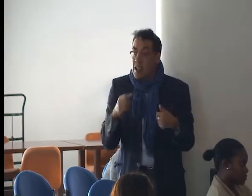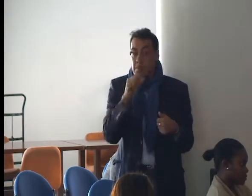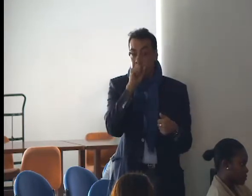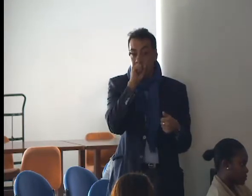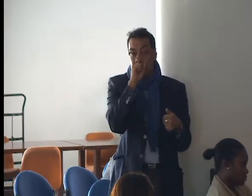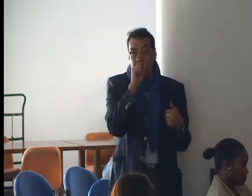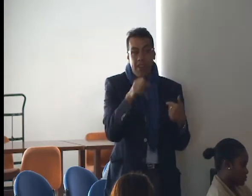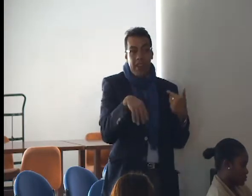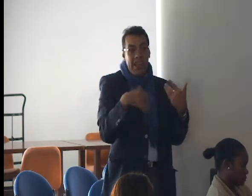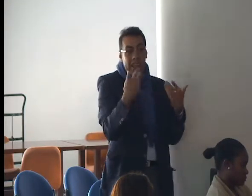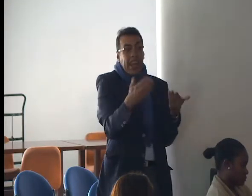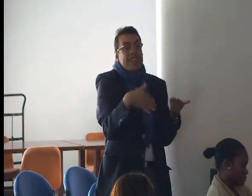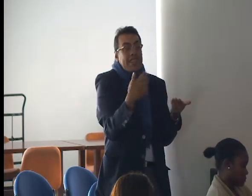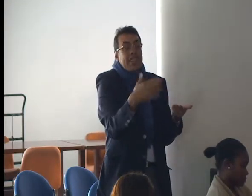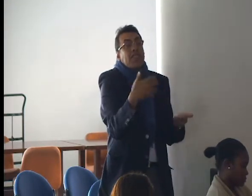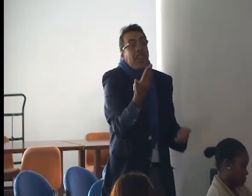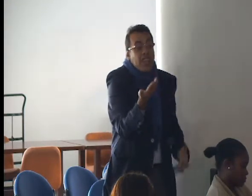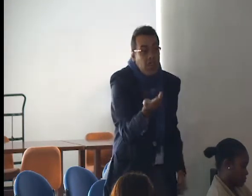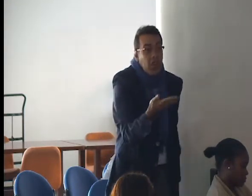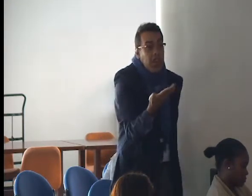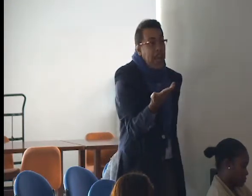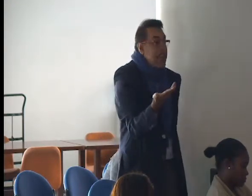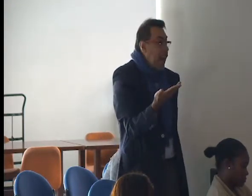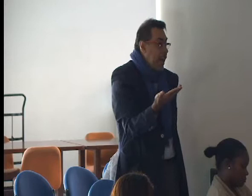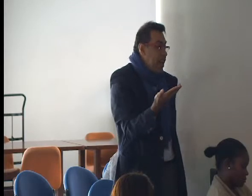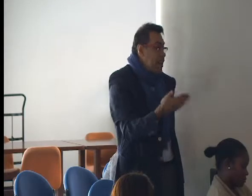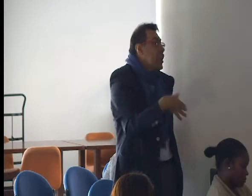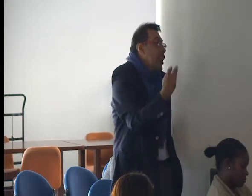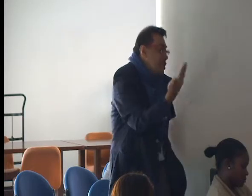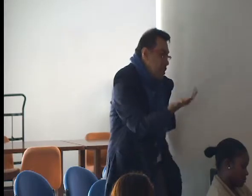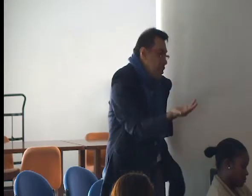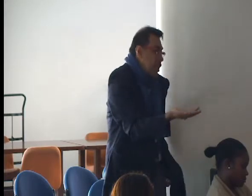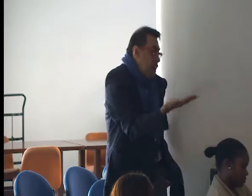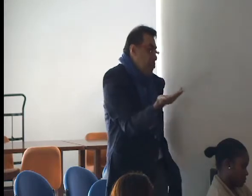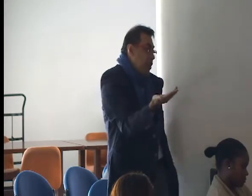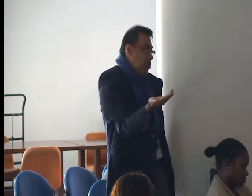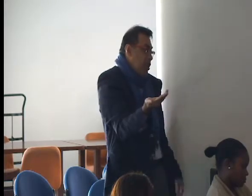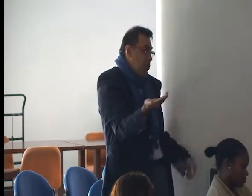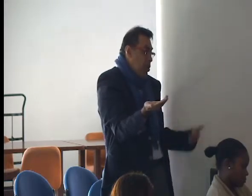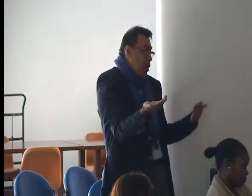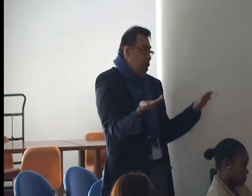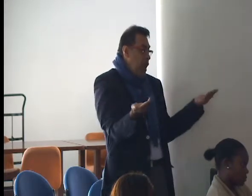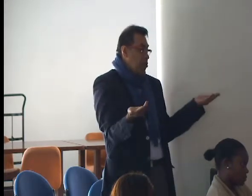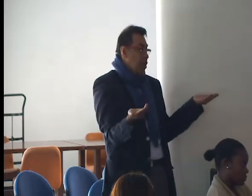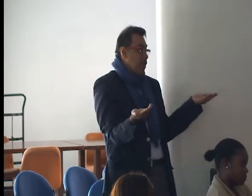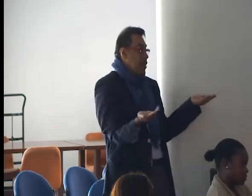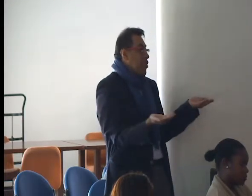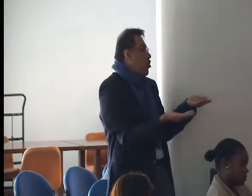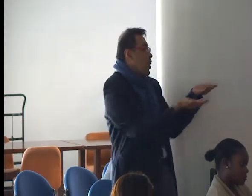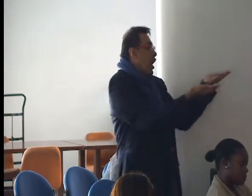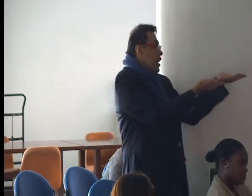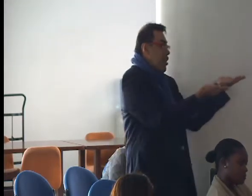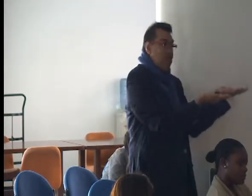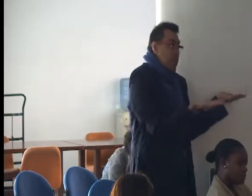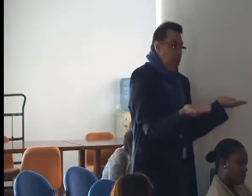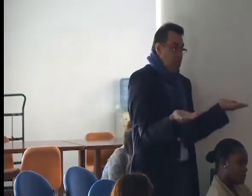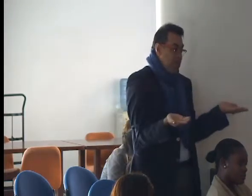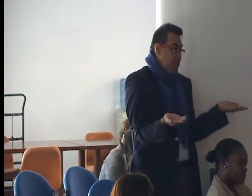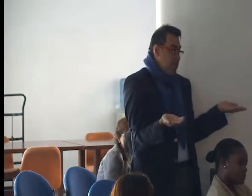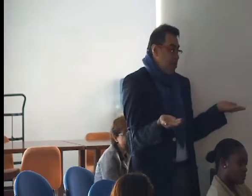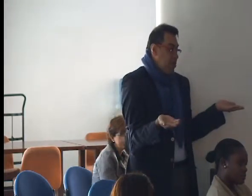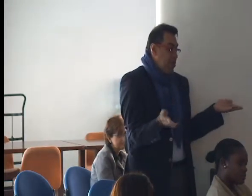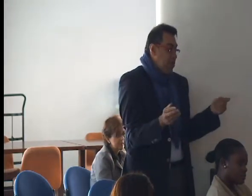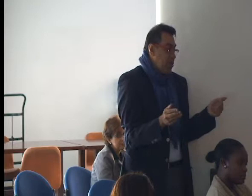tengo claras las intencionalidades y las necesidades para lo que voy a utilizar la tecnología.